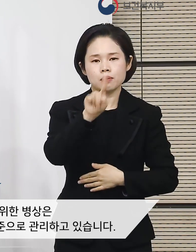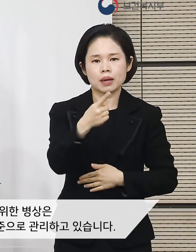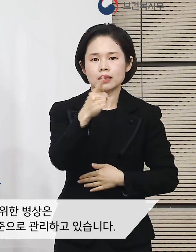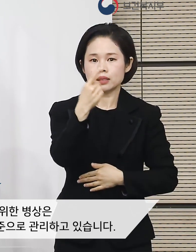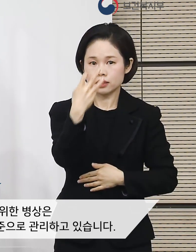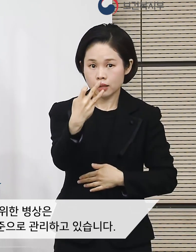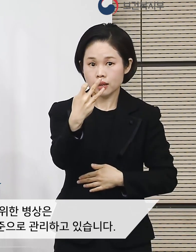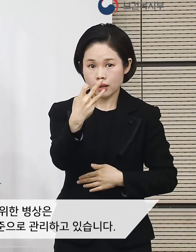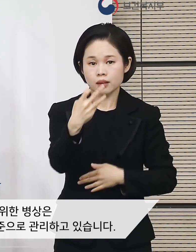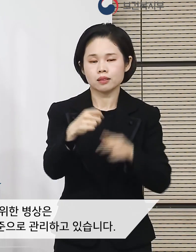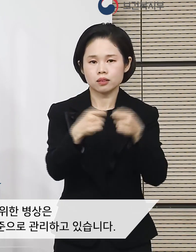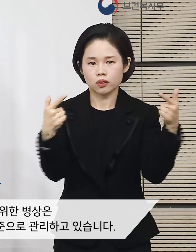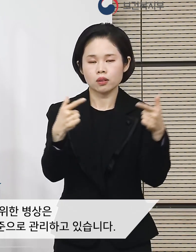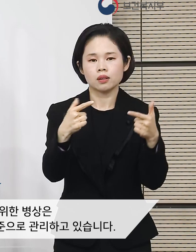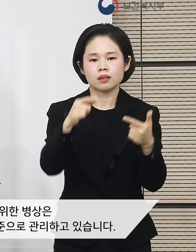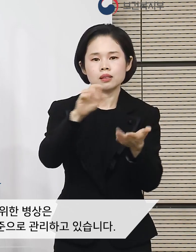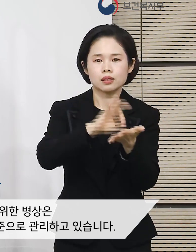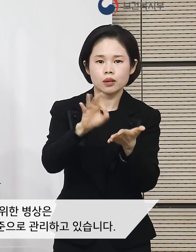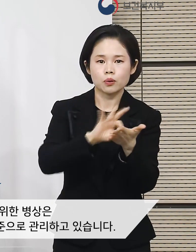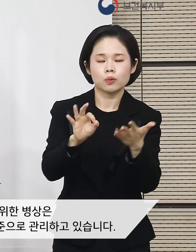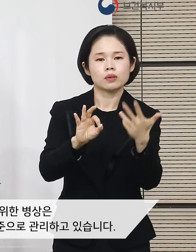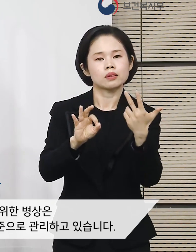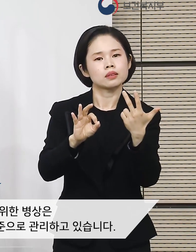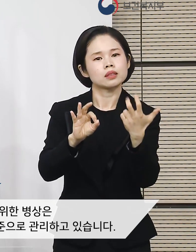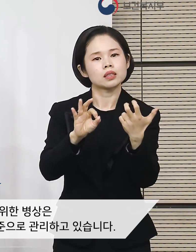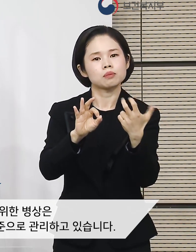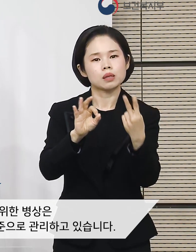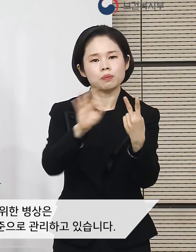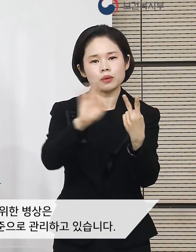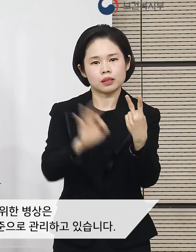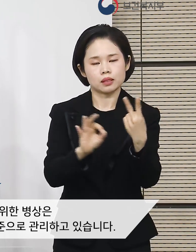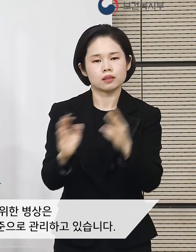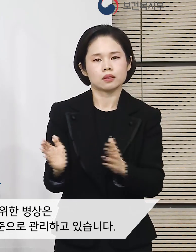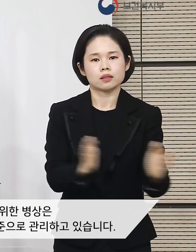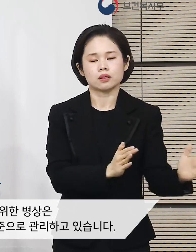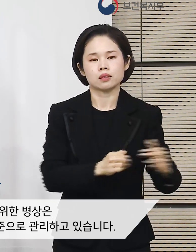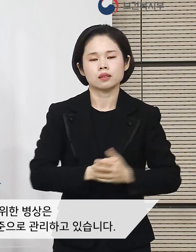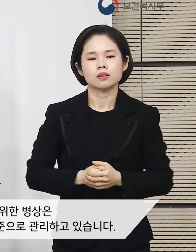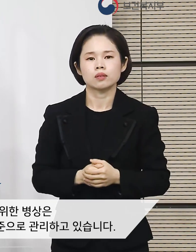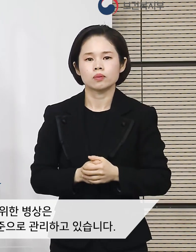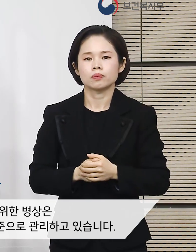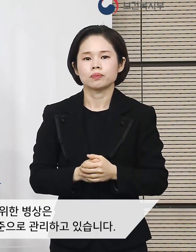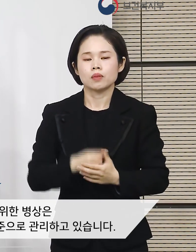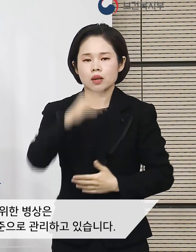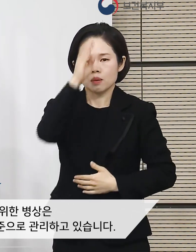추가 확보하는 등 72% 수준으로 관리하고 있습니다.